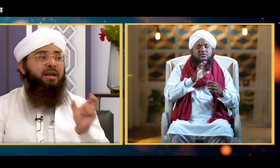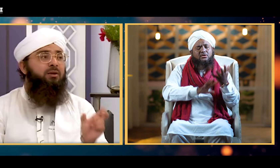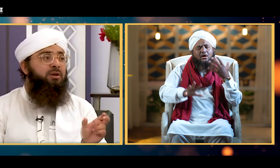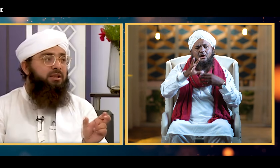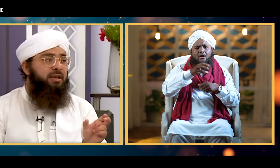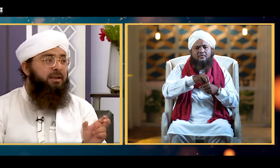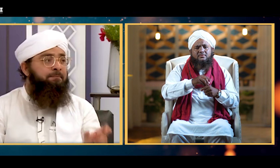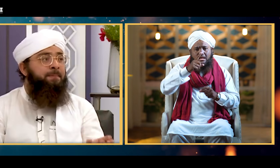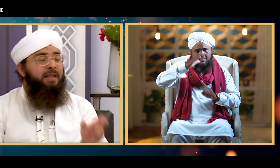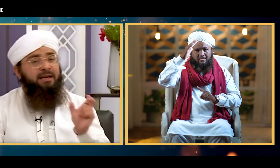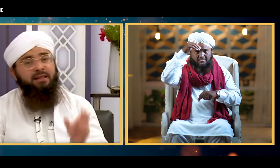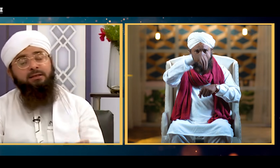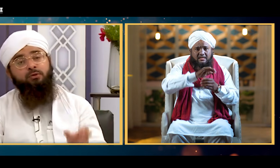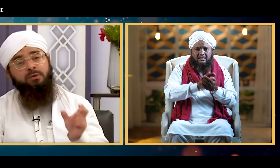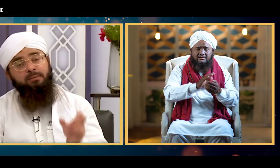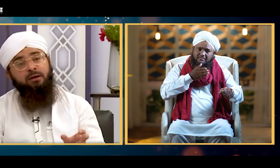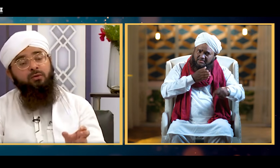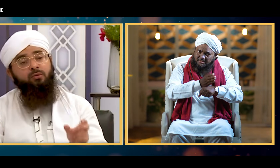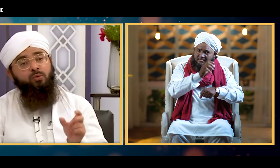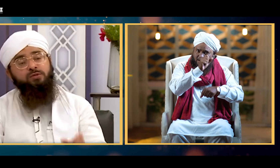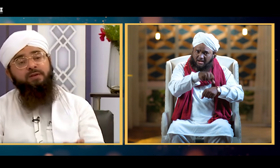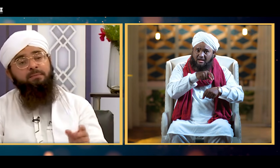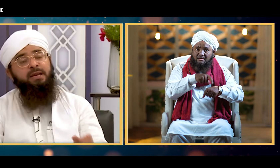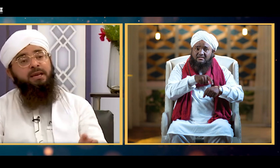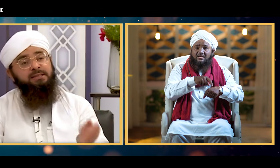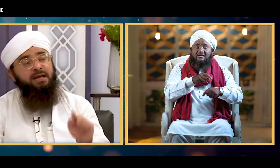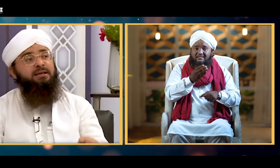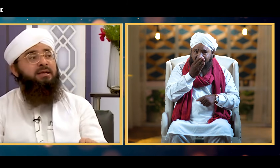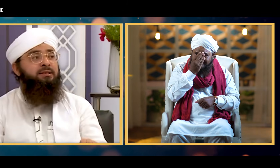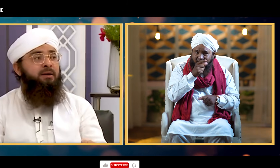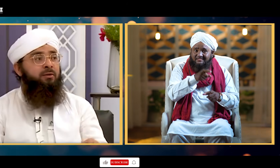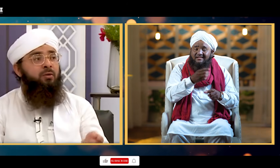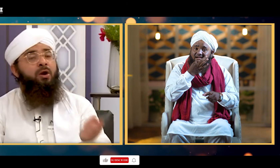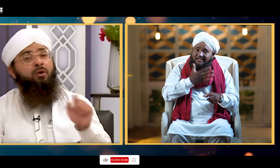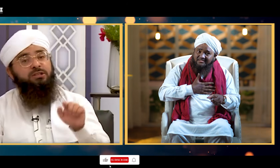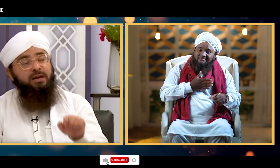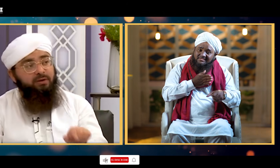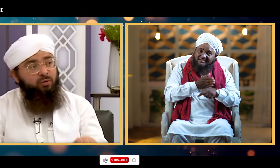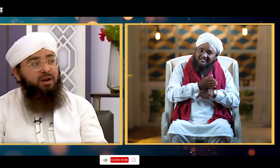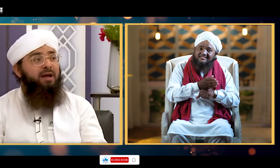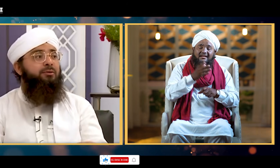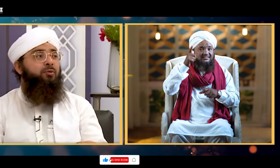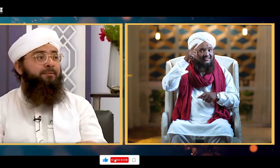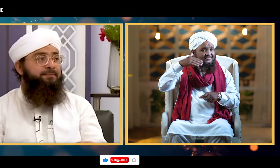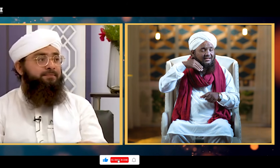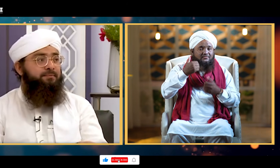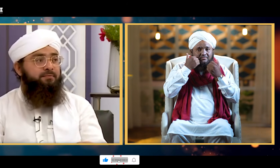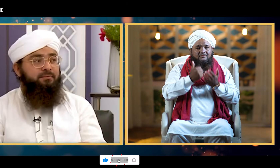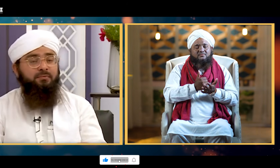اندر بھلائی کو لکھ دیا ہے، لہذا جب تم ذبح کرو تو اس وقت بھی احسان کے ساتھ ذبح کرو اور جانور کو راحت